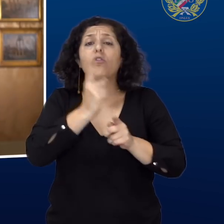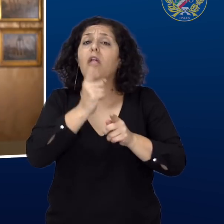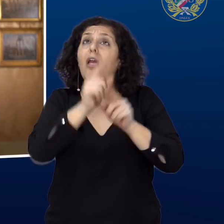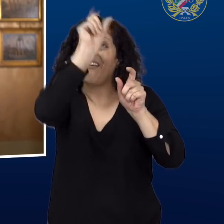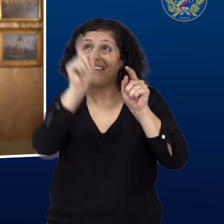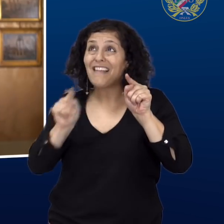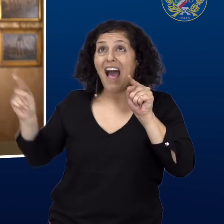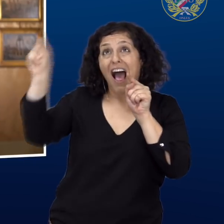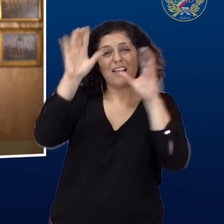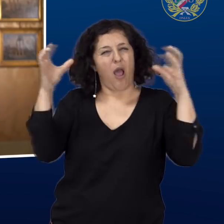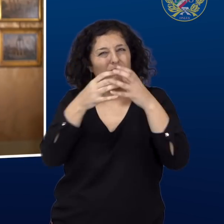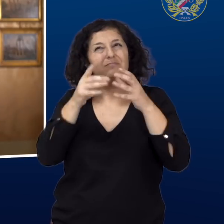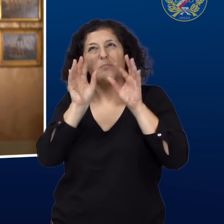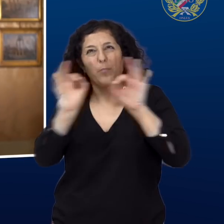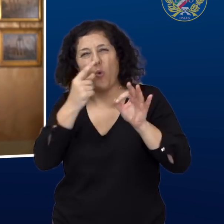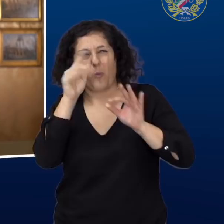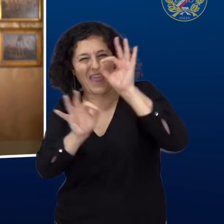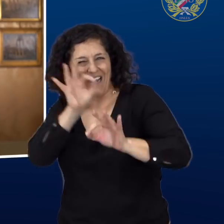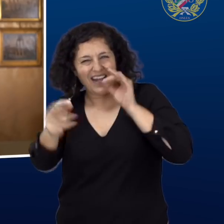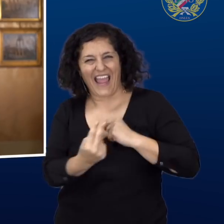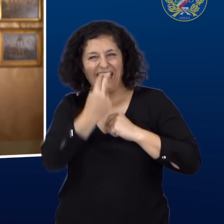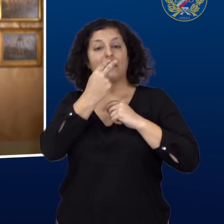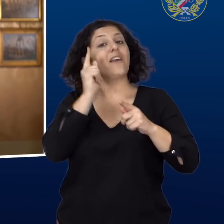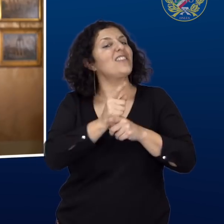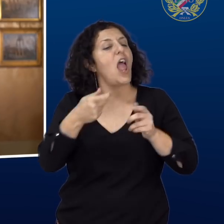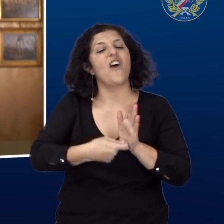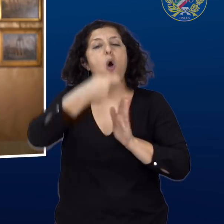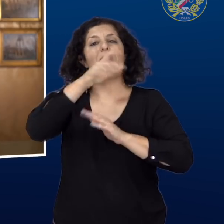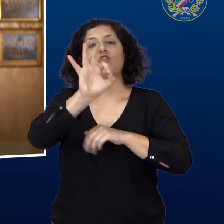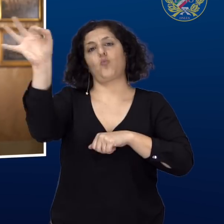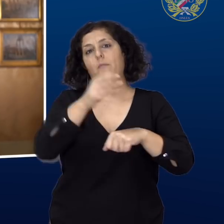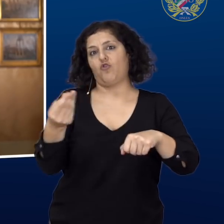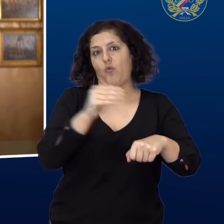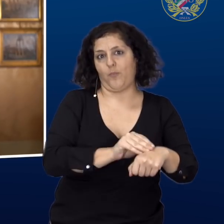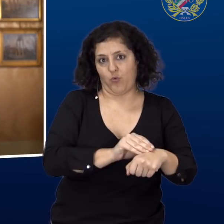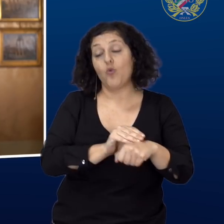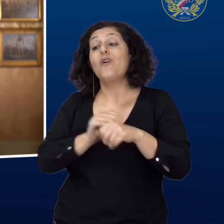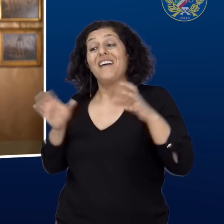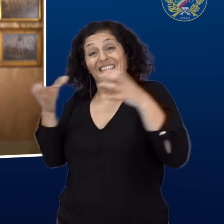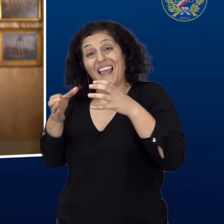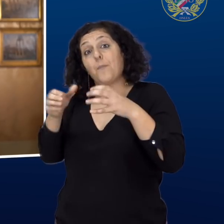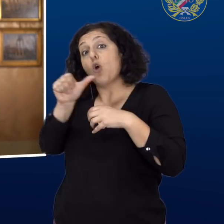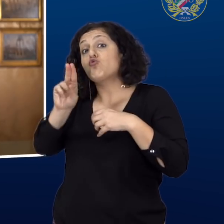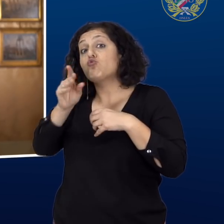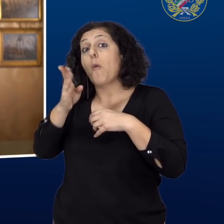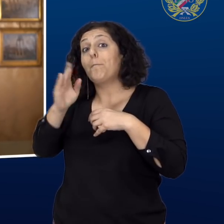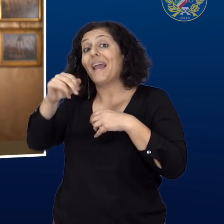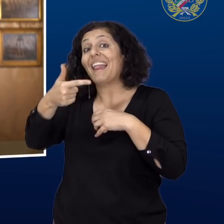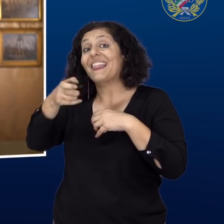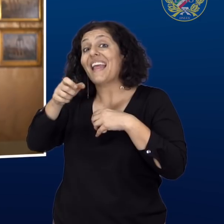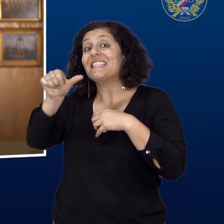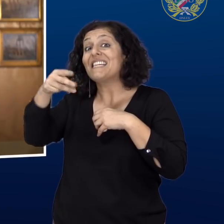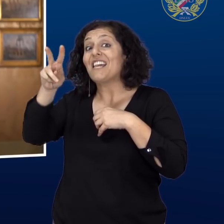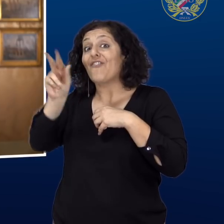delle unità di terapia intensiva e del 100% delle unità di terapia subintensiva. Ma dobbiamo